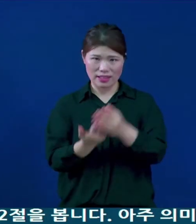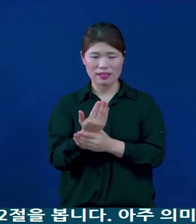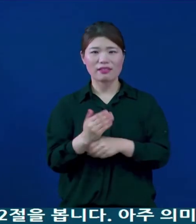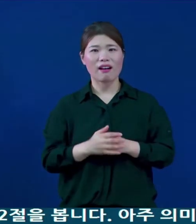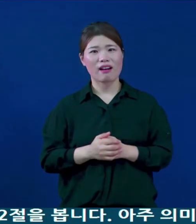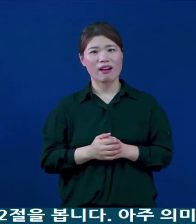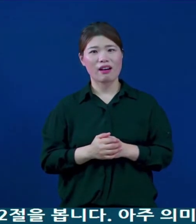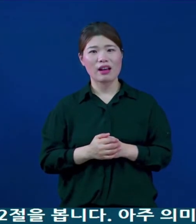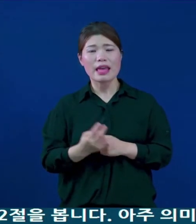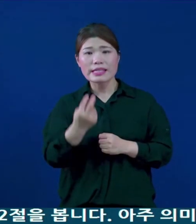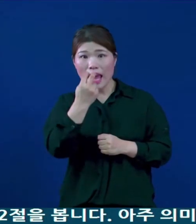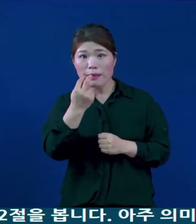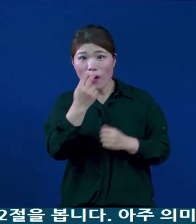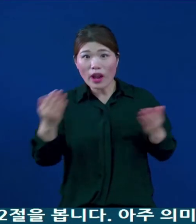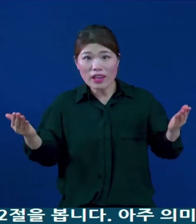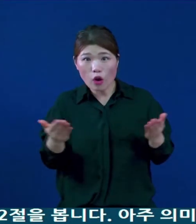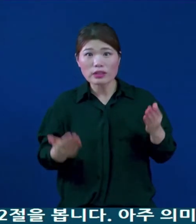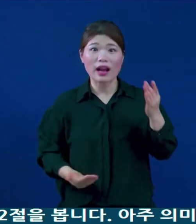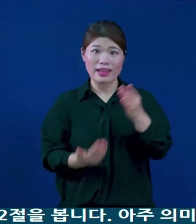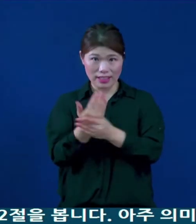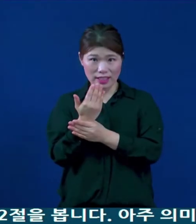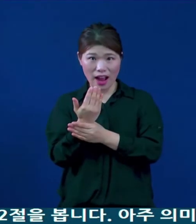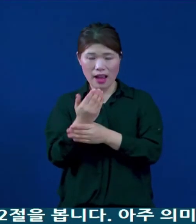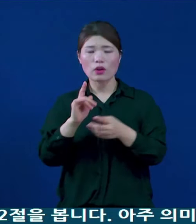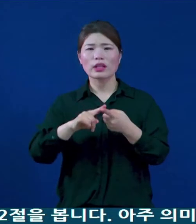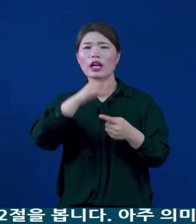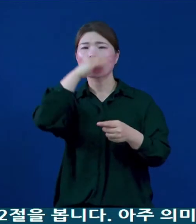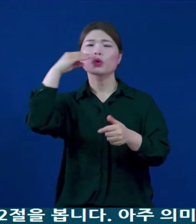일어난다는 겁니다. 이 교훈을 주신 거예요.